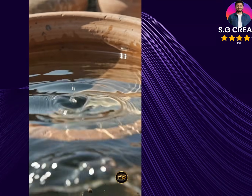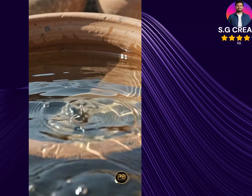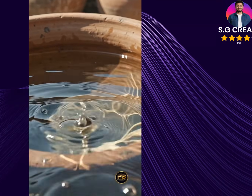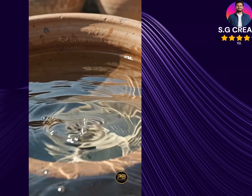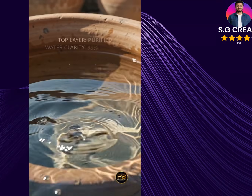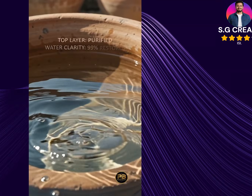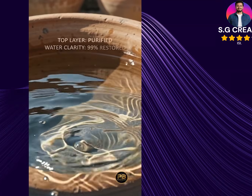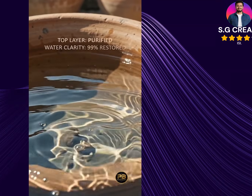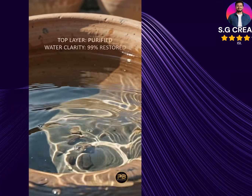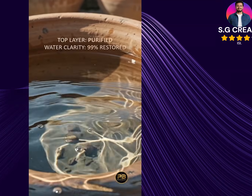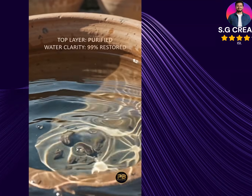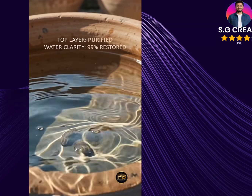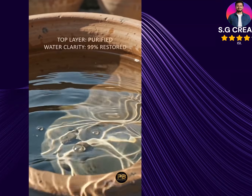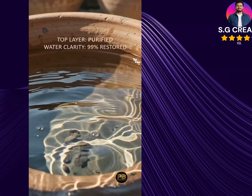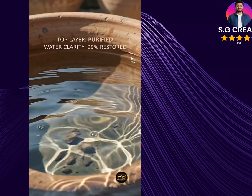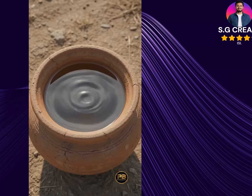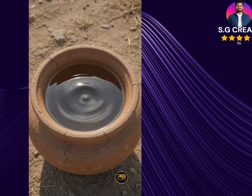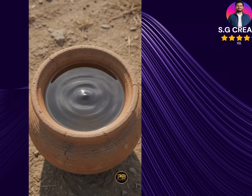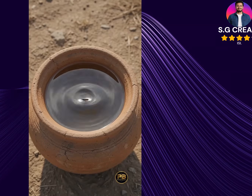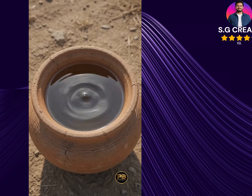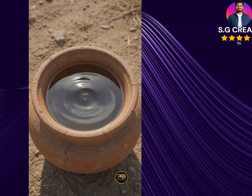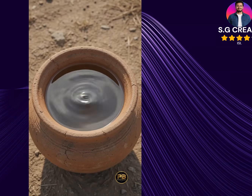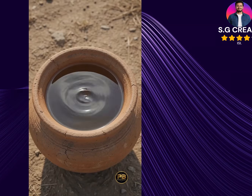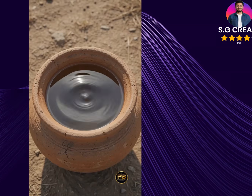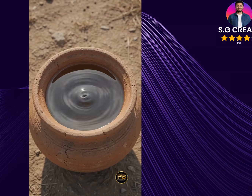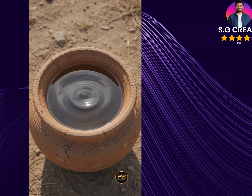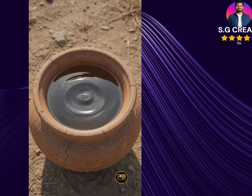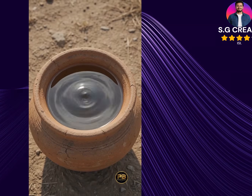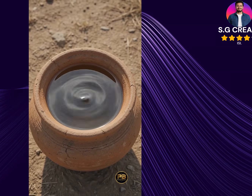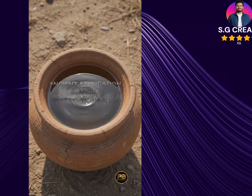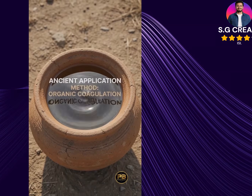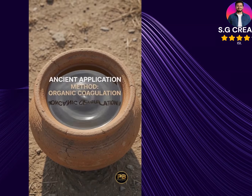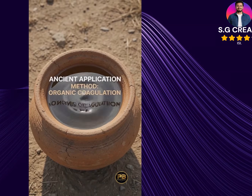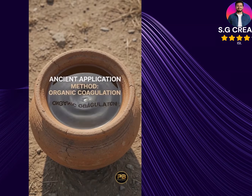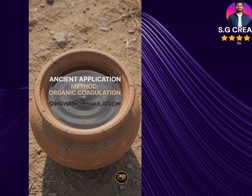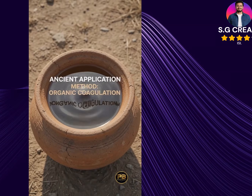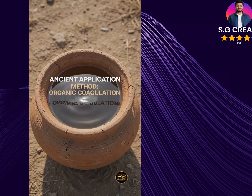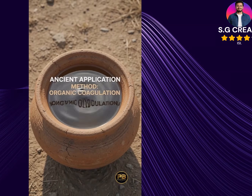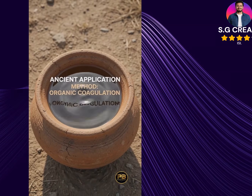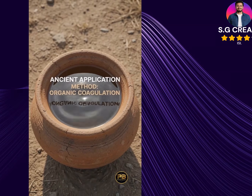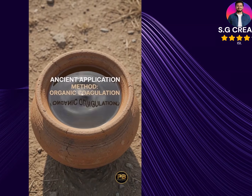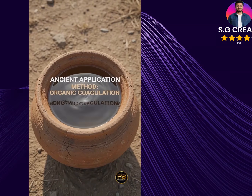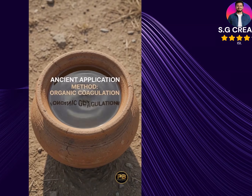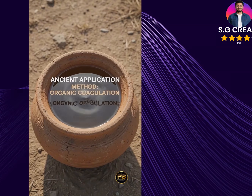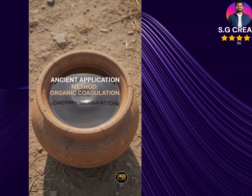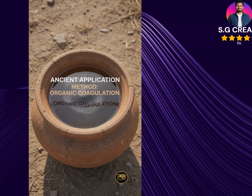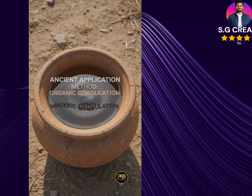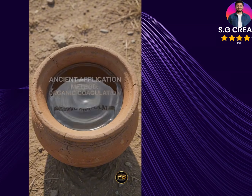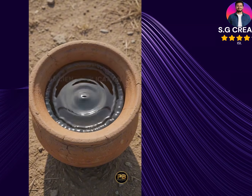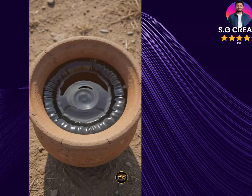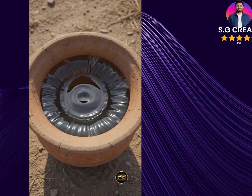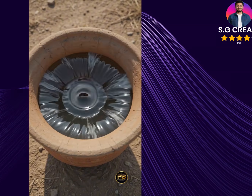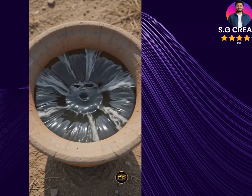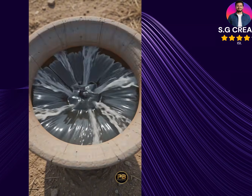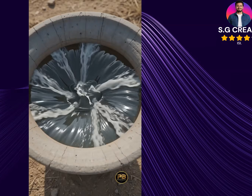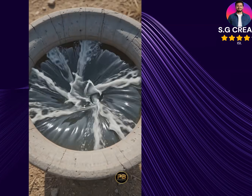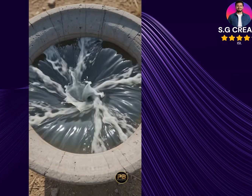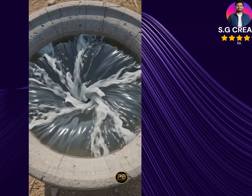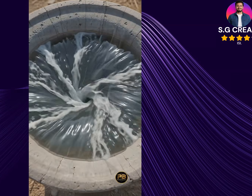काफी साफ दिखाई देने लगता था। दिलचस्प बात यह है कि आज के वाटर ट्रीटमेंट प्लांट्स भी इसी सिद्धांत कोएगुलेशन और फ्लोकुलेशन का इस्तेमाल